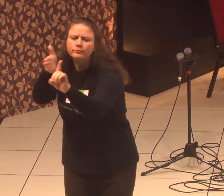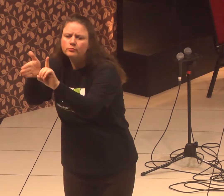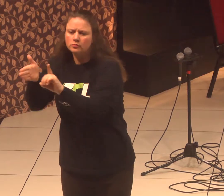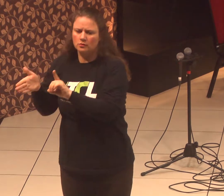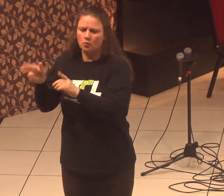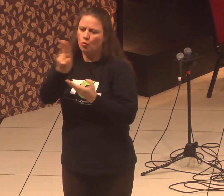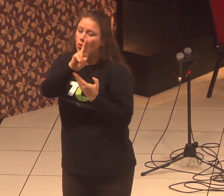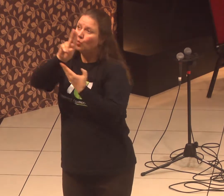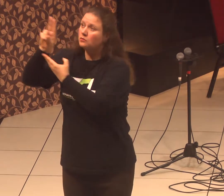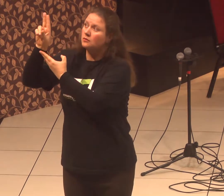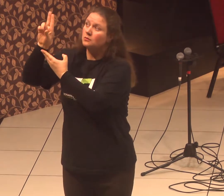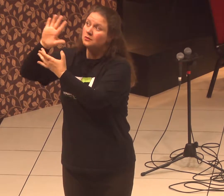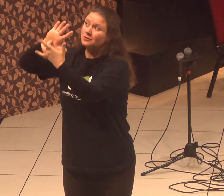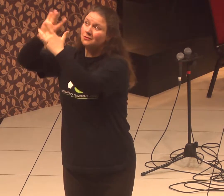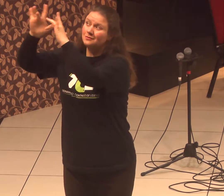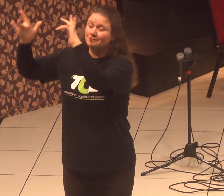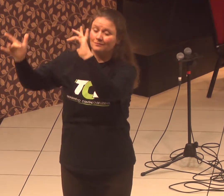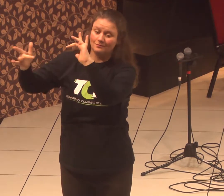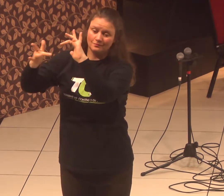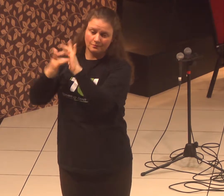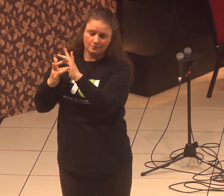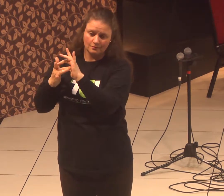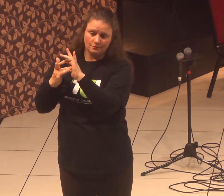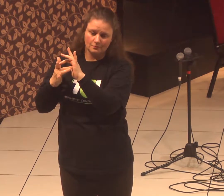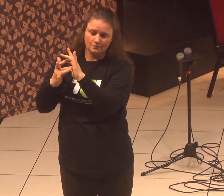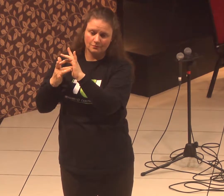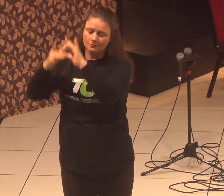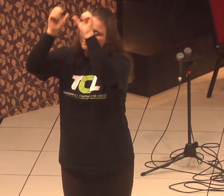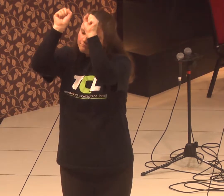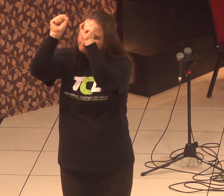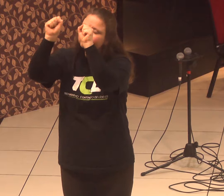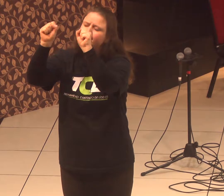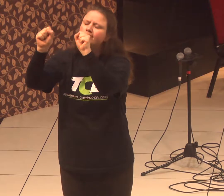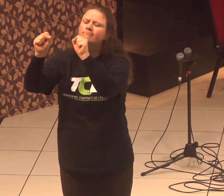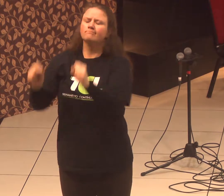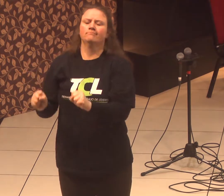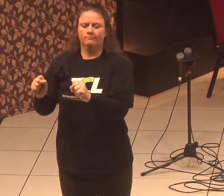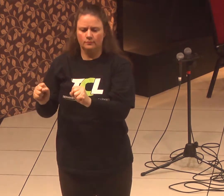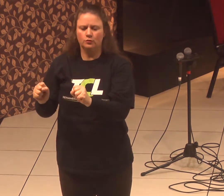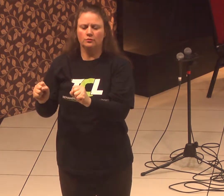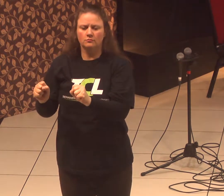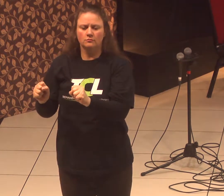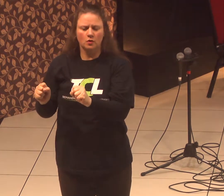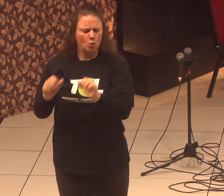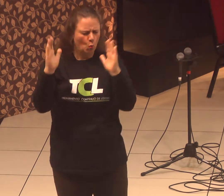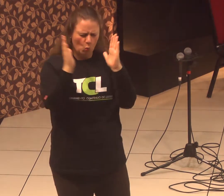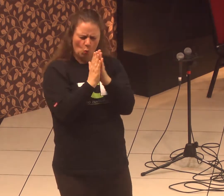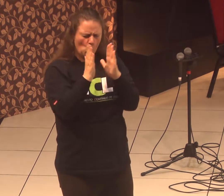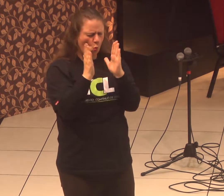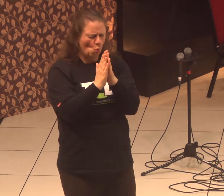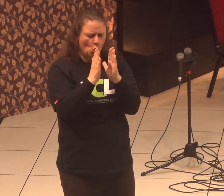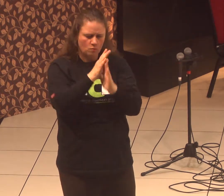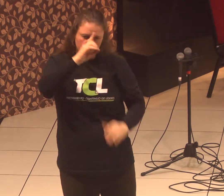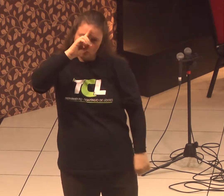nome de Jesus, esse nome, nesse nome, comandos devem